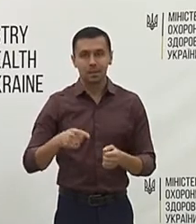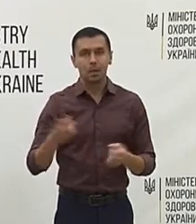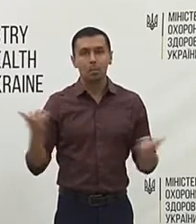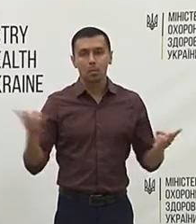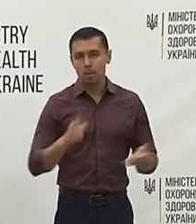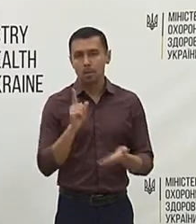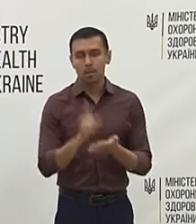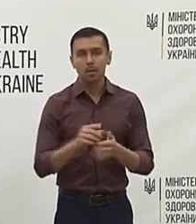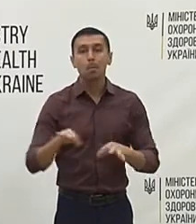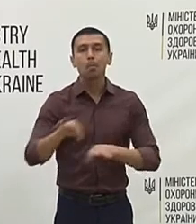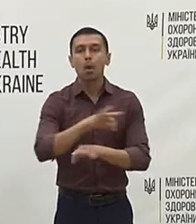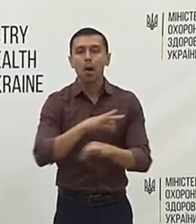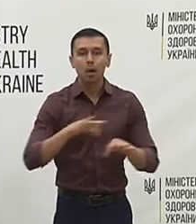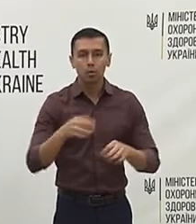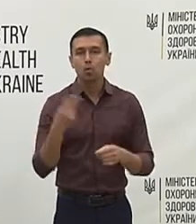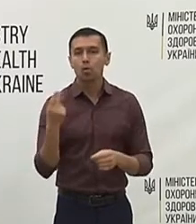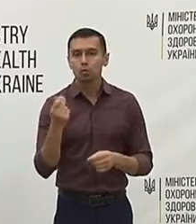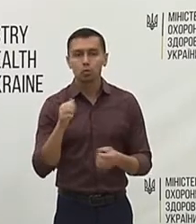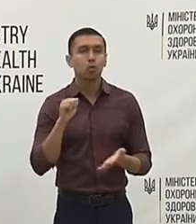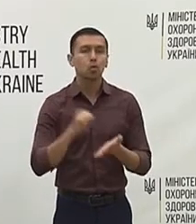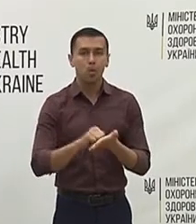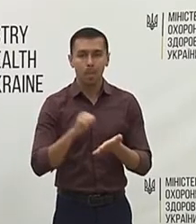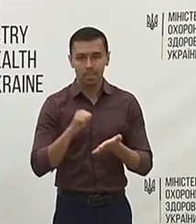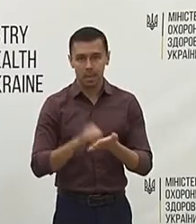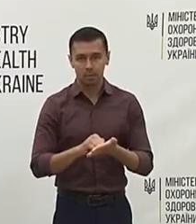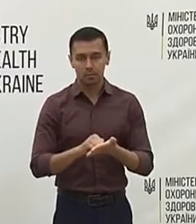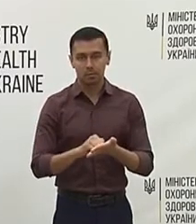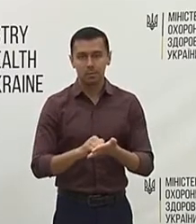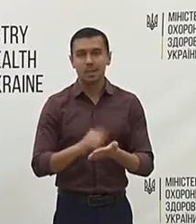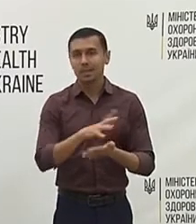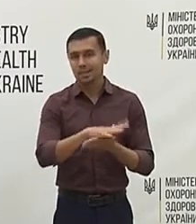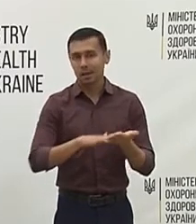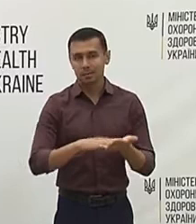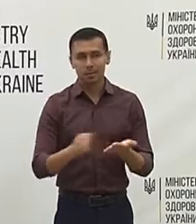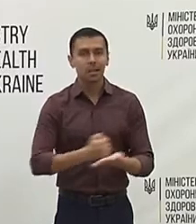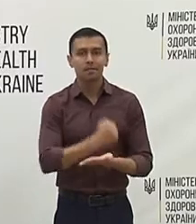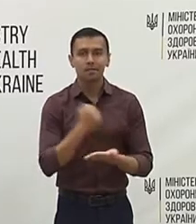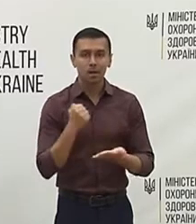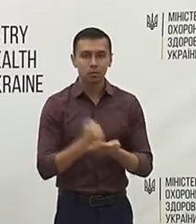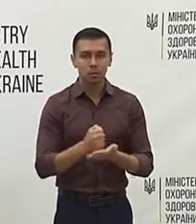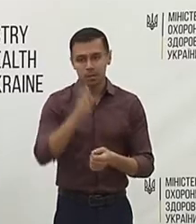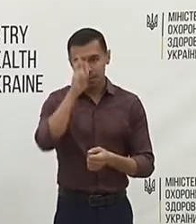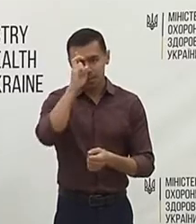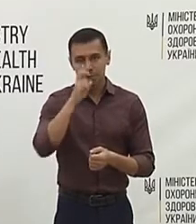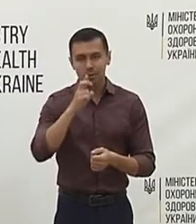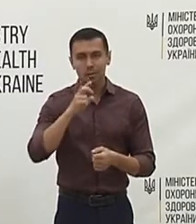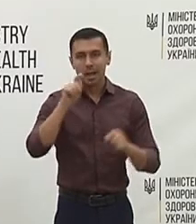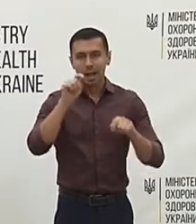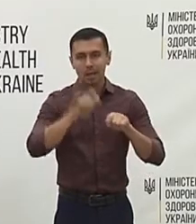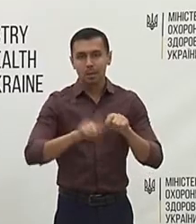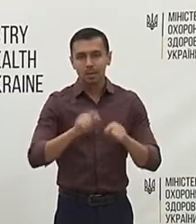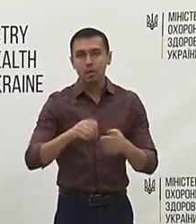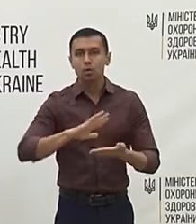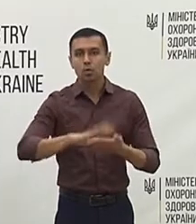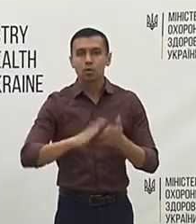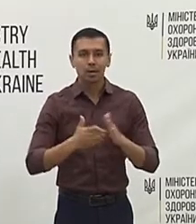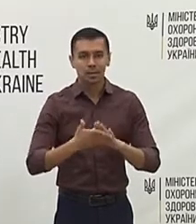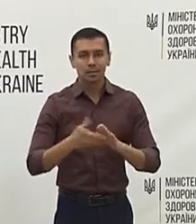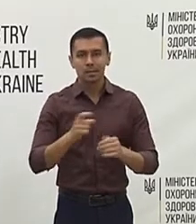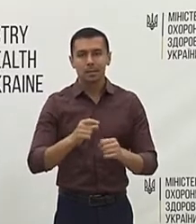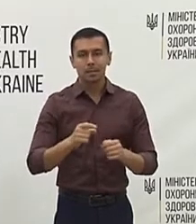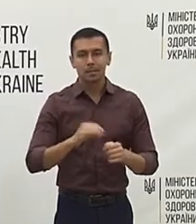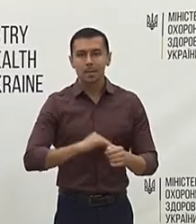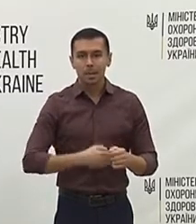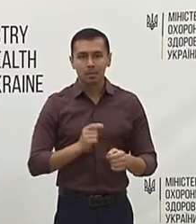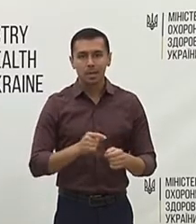необхідно мати проєкт, проєктно-кошторисну документацію, далі затверджену державну експертизу та договори з підрядниками